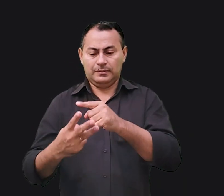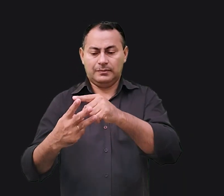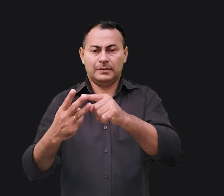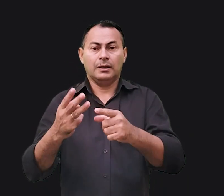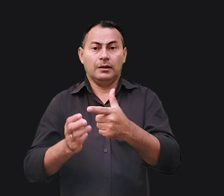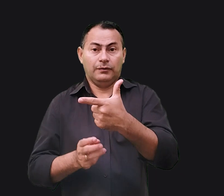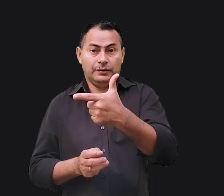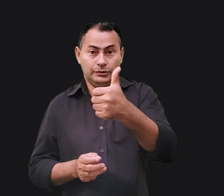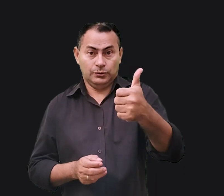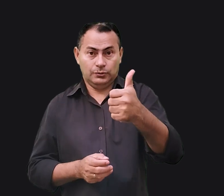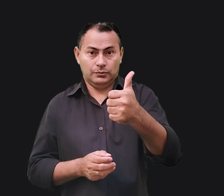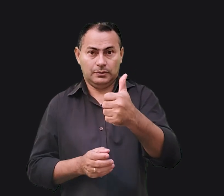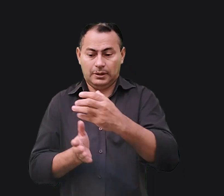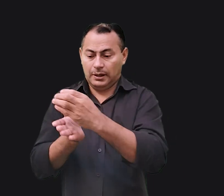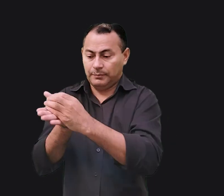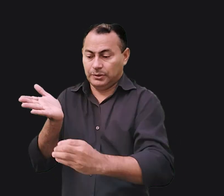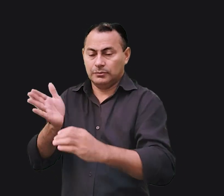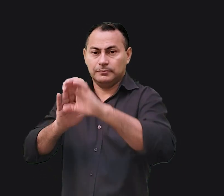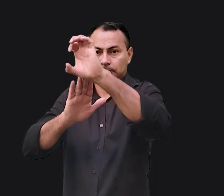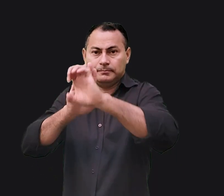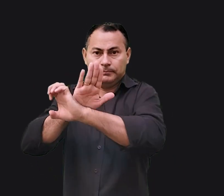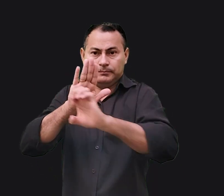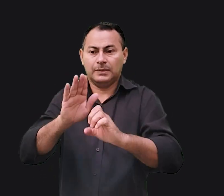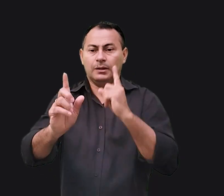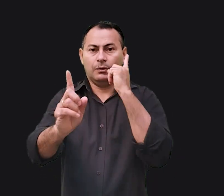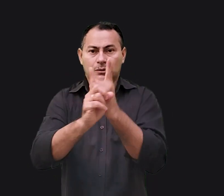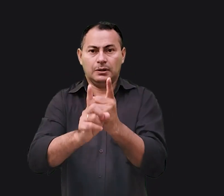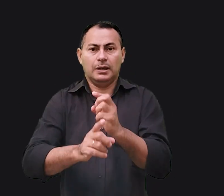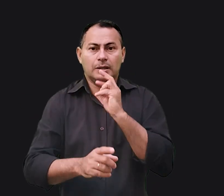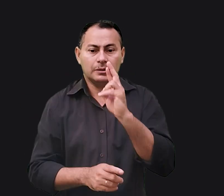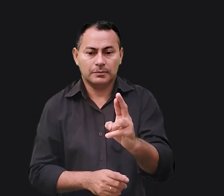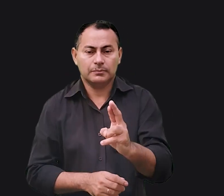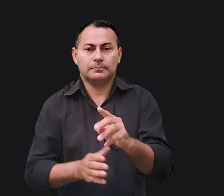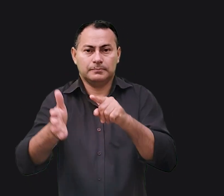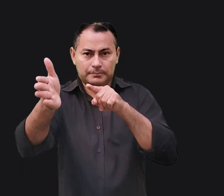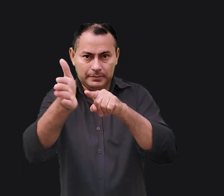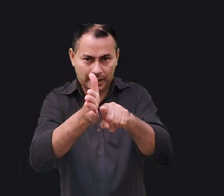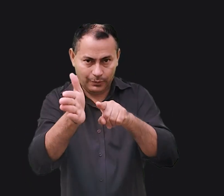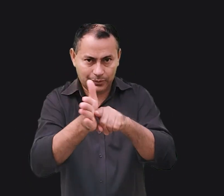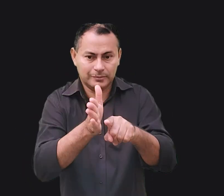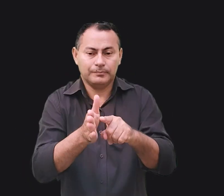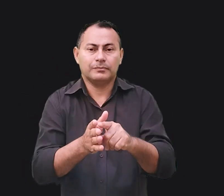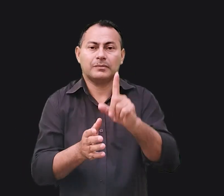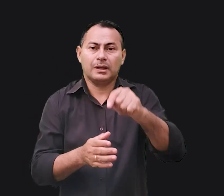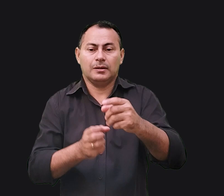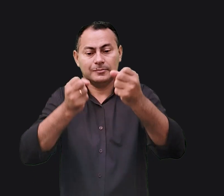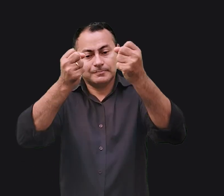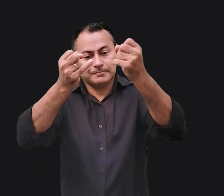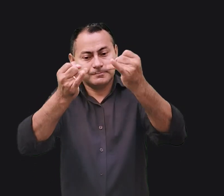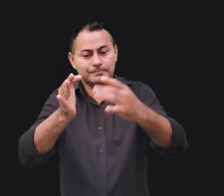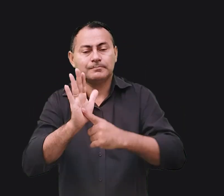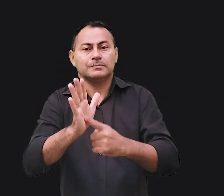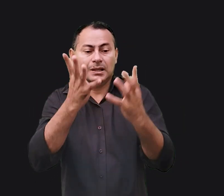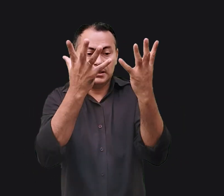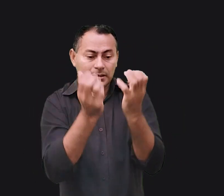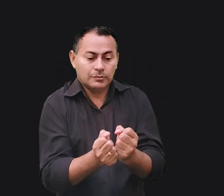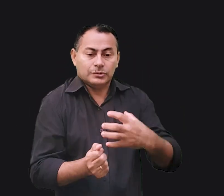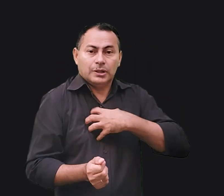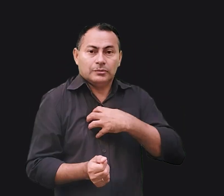dos 21 capítulos deste Evangelho você encontrará a resposta para essas perguntas. Esta foi a abordagem que adotamos para estudar